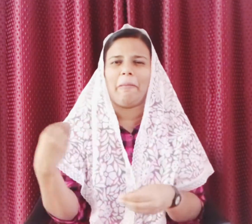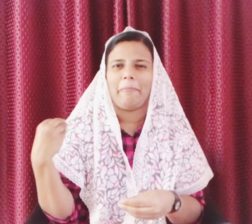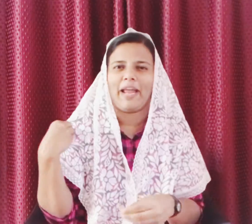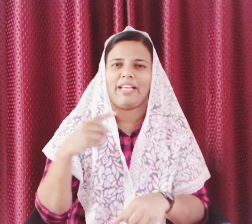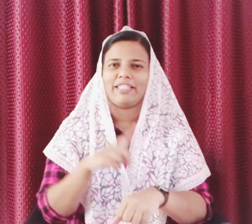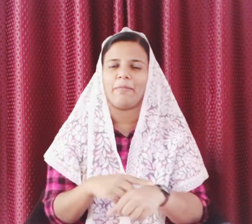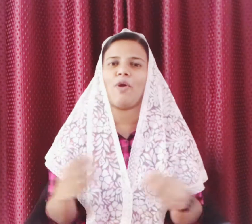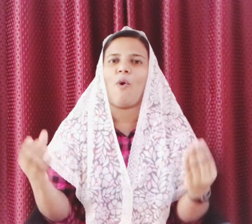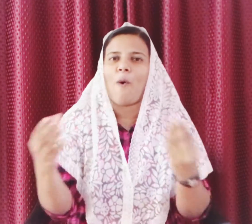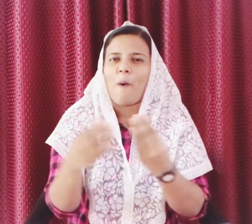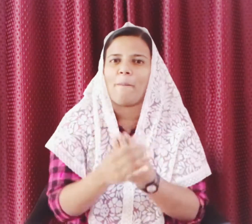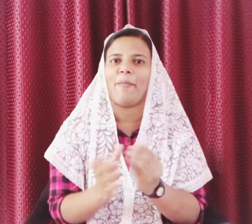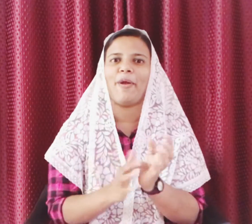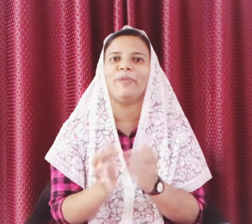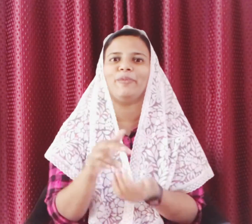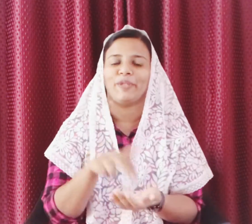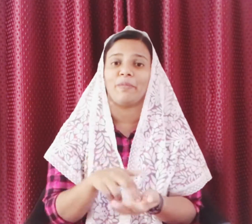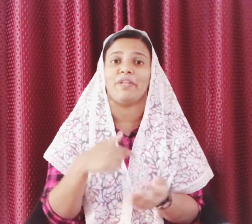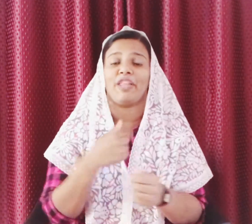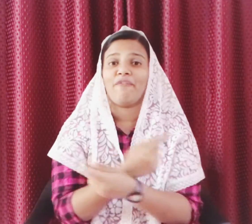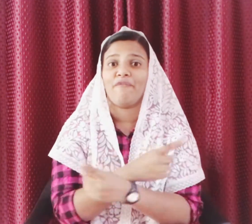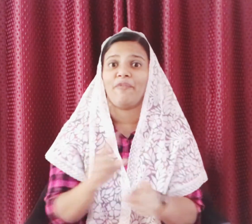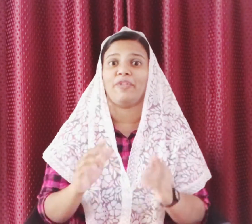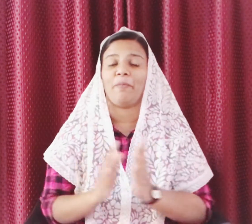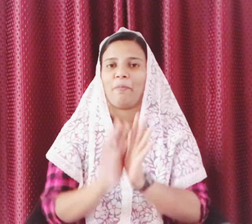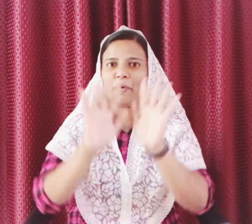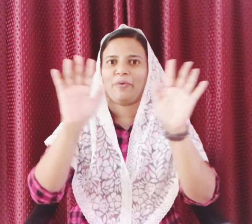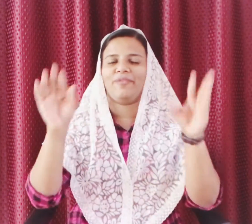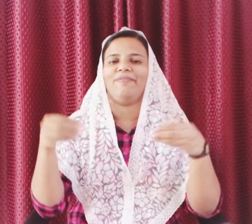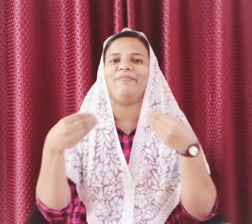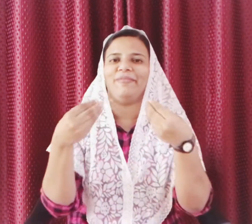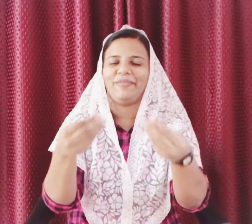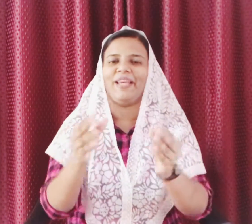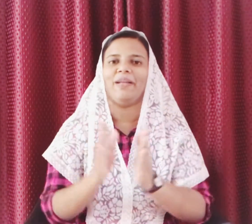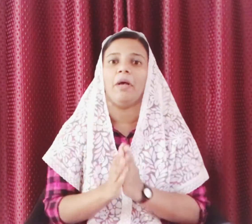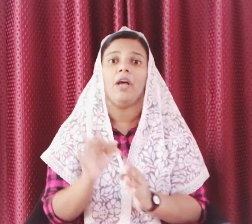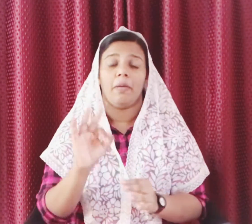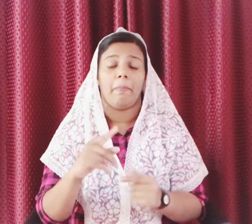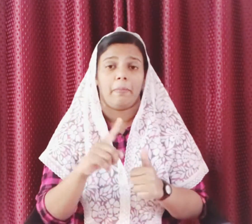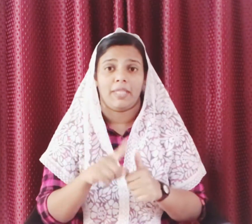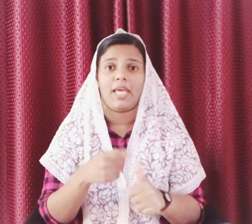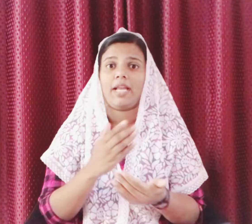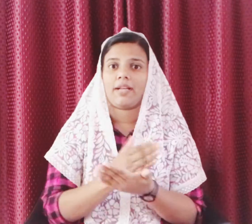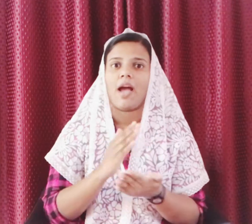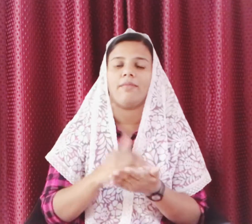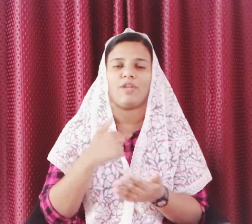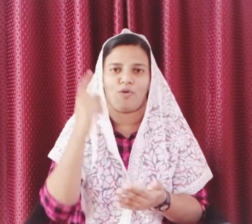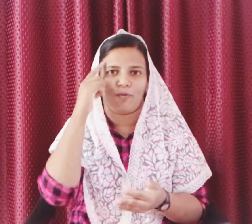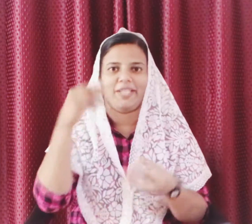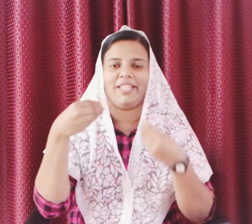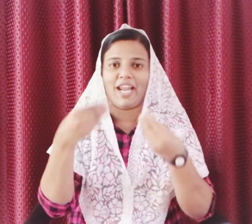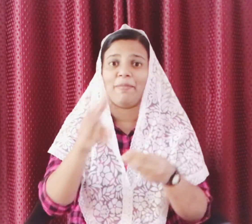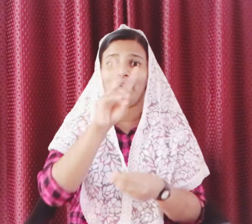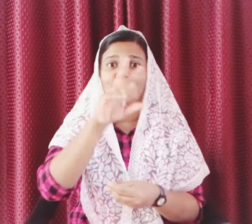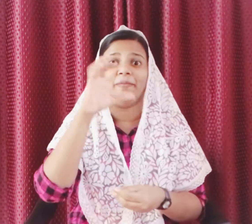ഞാൻ അവനോടുകൂടെ ഇരിക്കും, ഞാൻ അവനെ വിടുവിച്ചു മഹത്വപ്പെടുത്തും. അപ്പോൾ പ്രധാനപ്പെട്ട ഒരു കാര്യം ഈ പുതുവർഷത്തിൽ ഓർപ്പിക്കാനുള്ളത്,